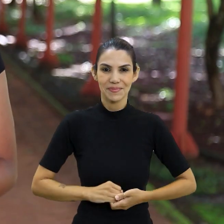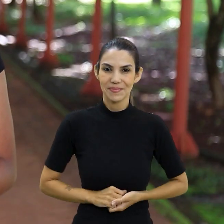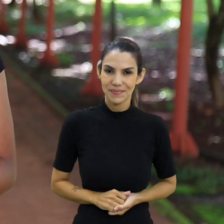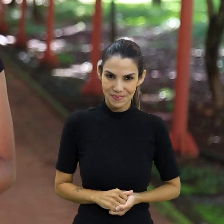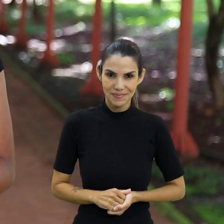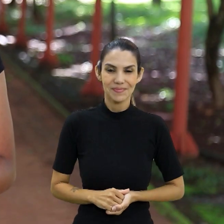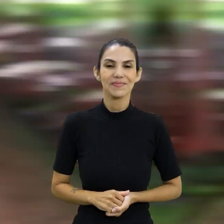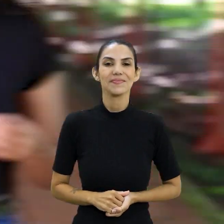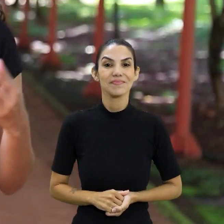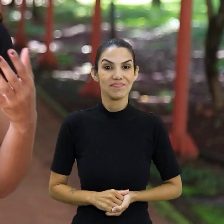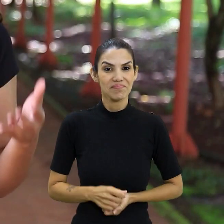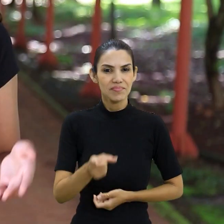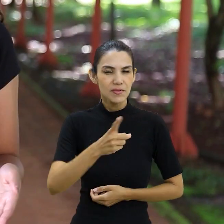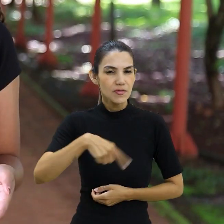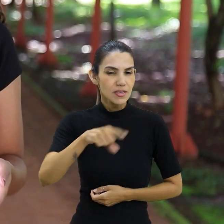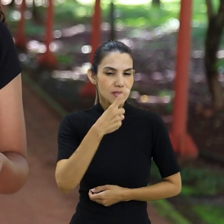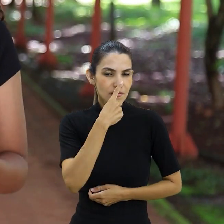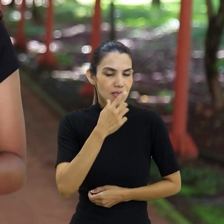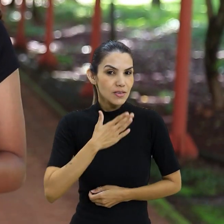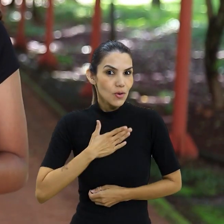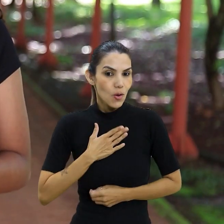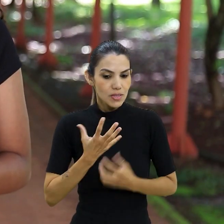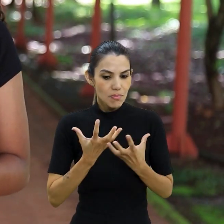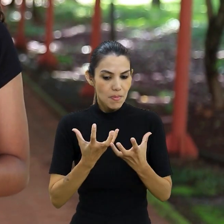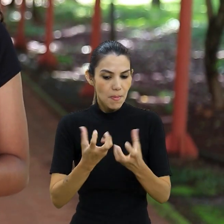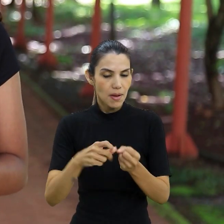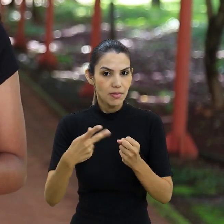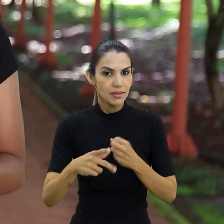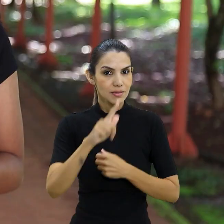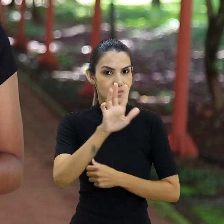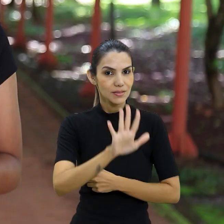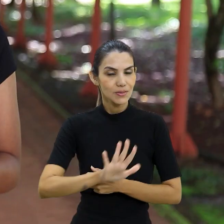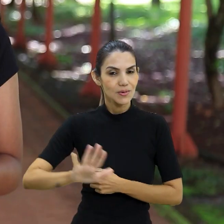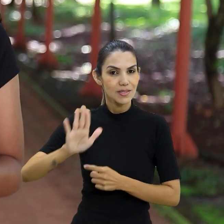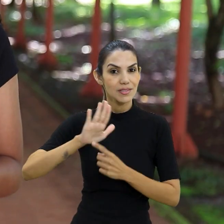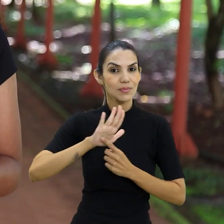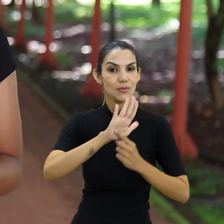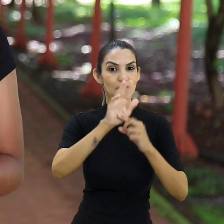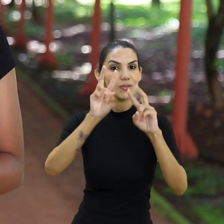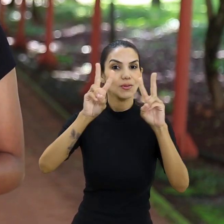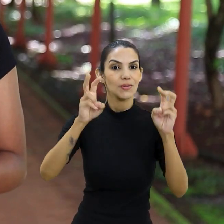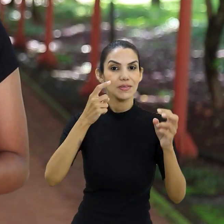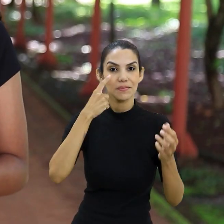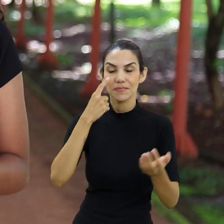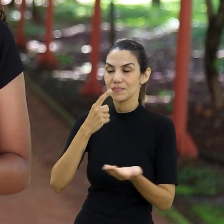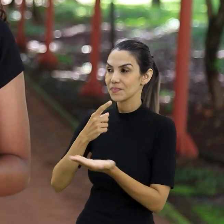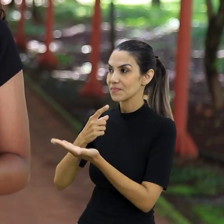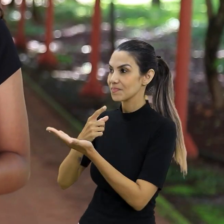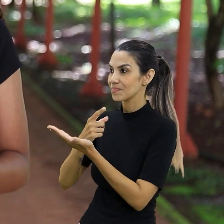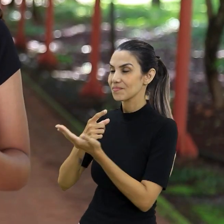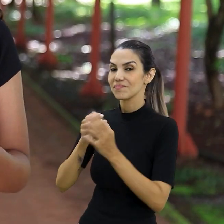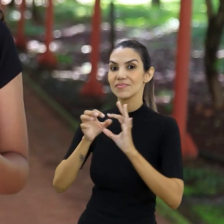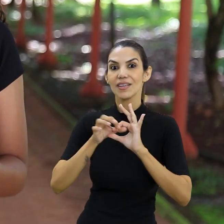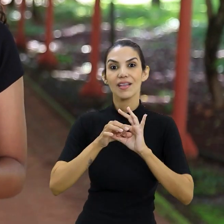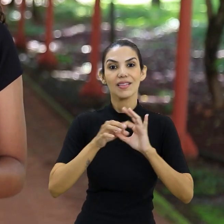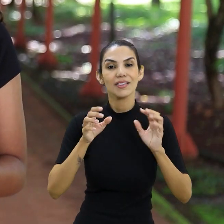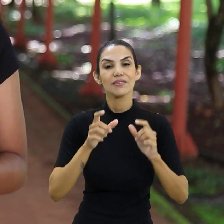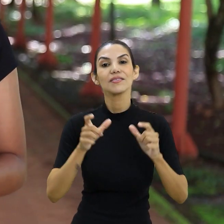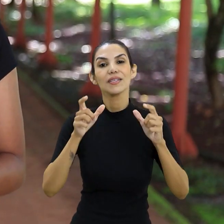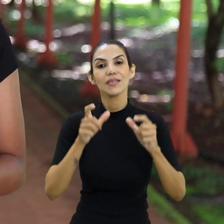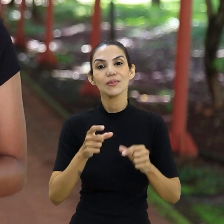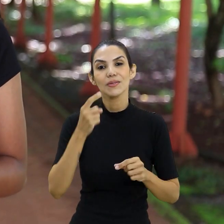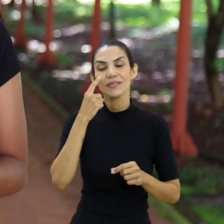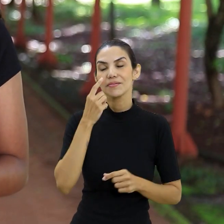todo o público. Para quem ama o sertão goiano, a exposição O Sertão é o Nosso Centro está aberta no Centro